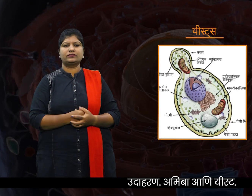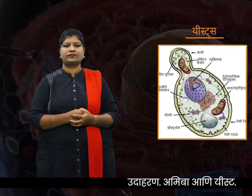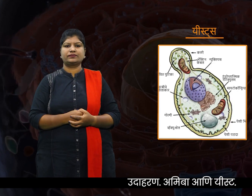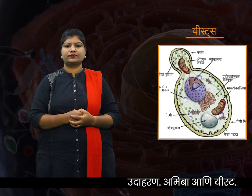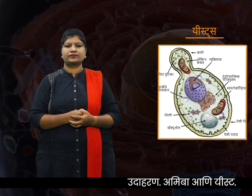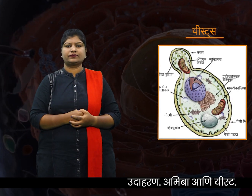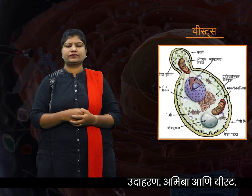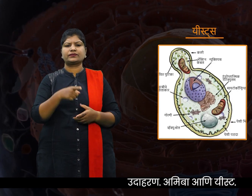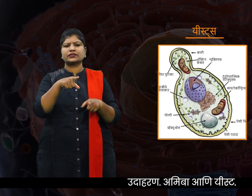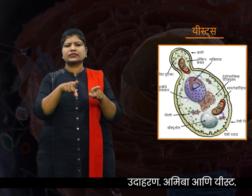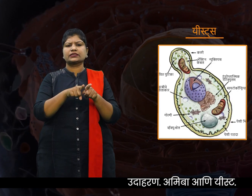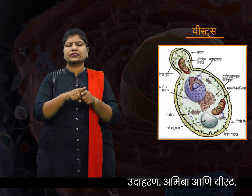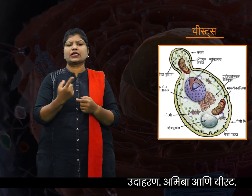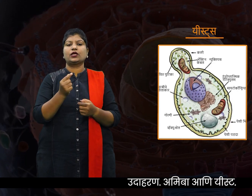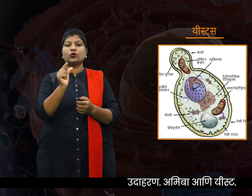ईस्ट.